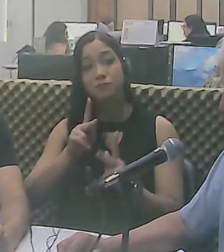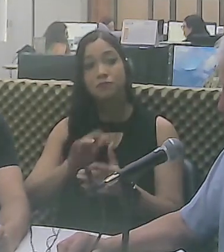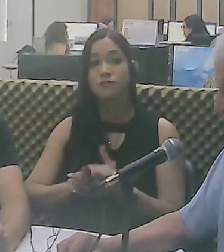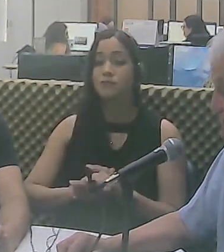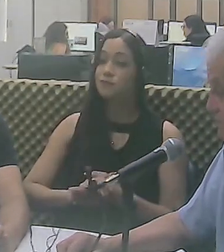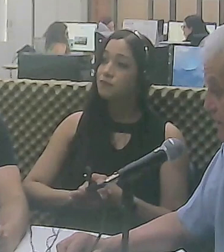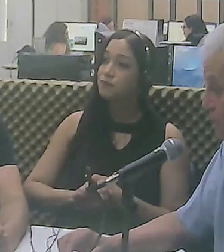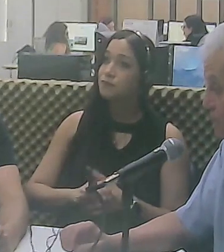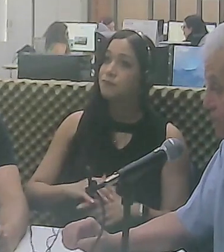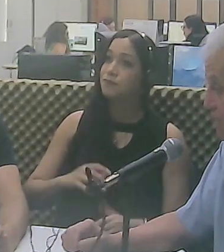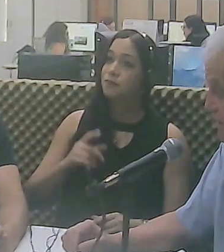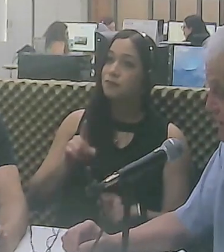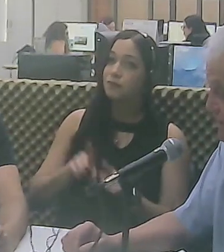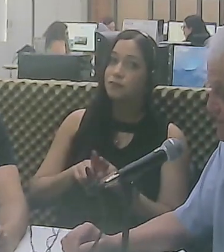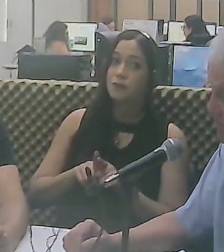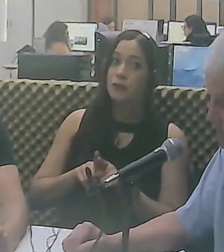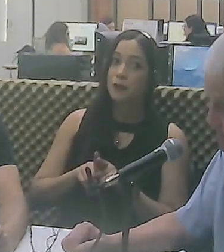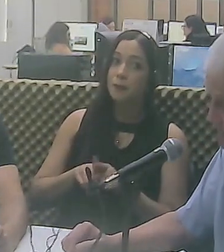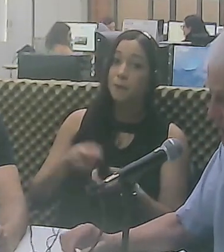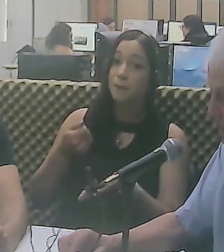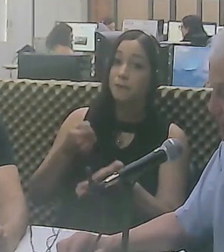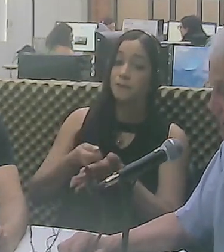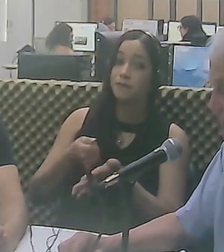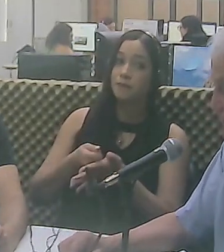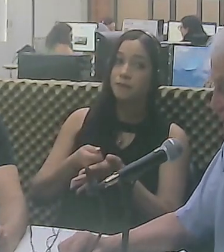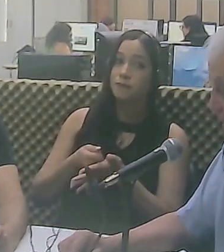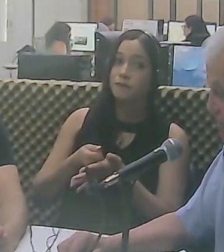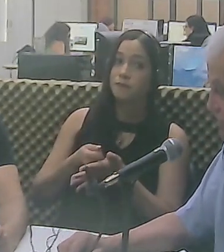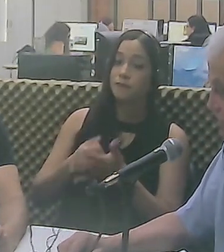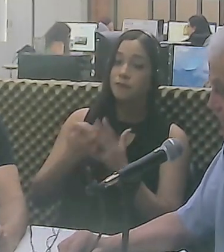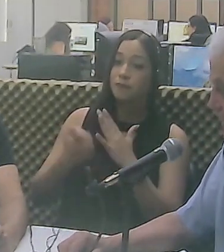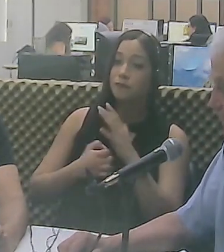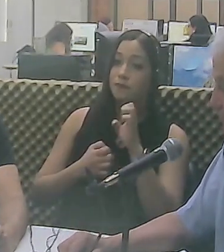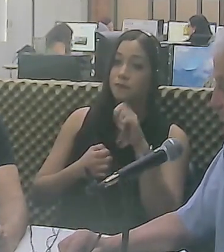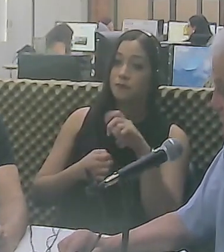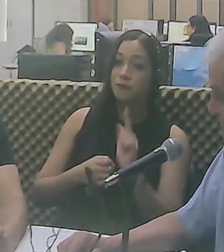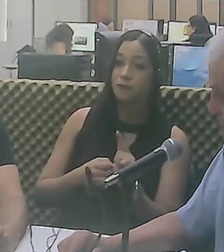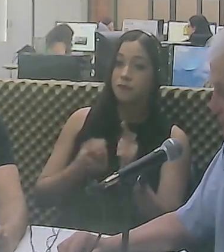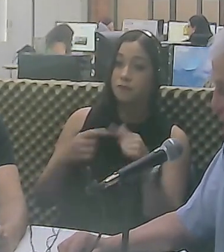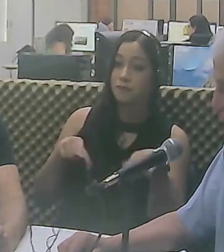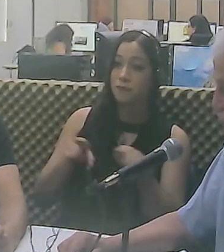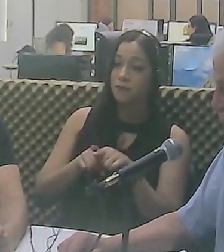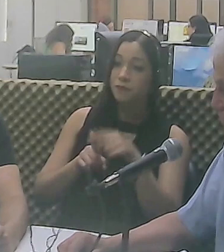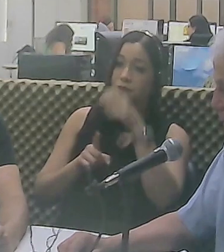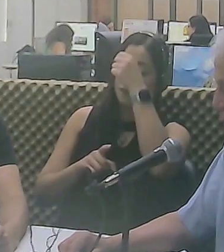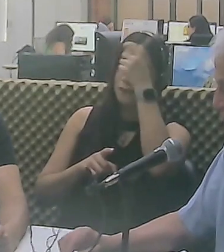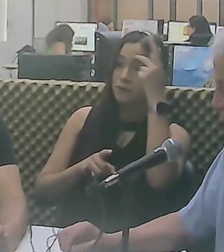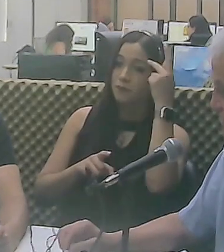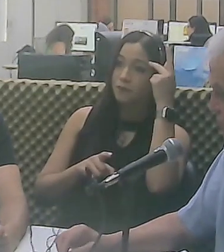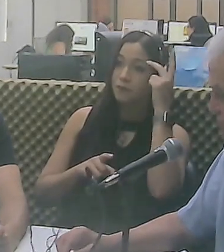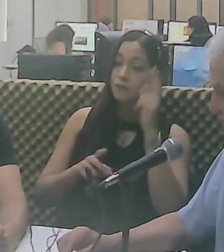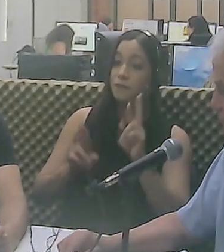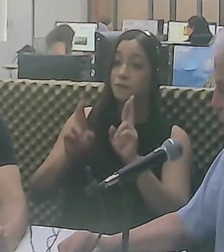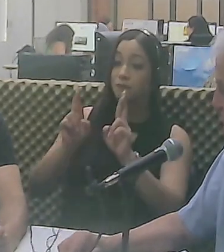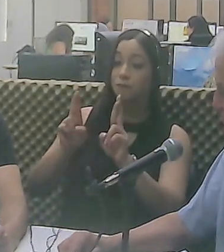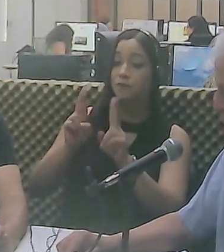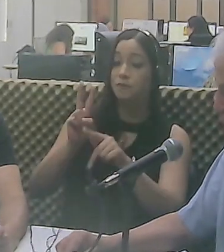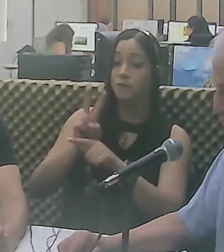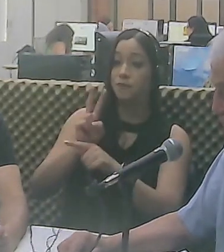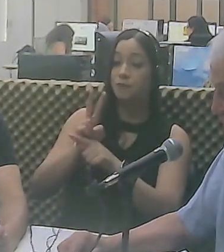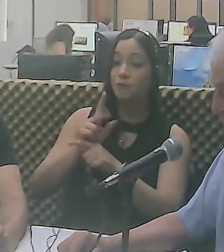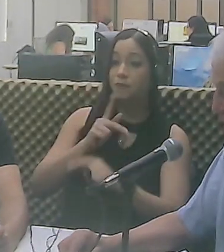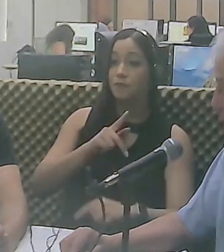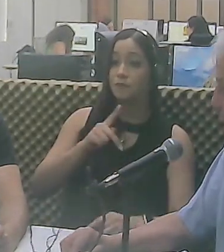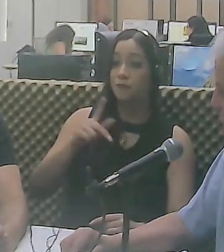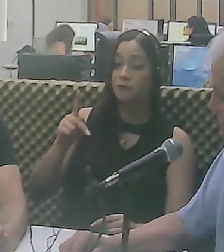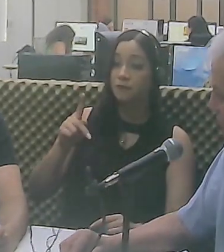nós passamos inclusive exigir da ange que é a parceira da prefeitura que é responsável pela parceria